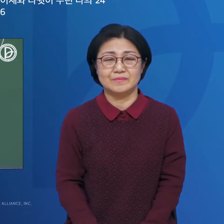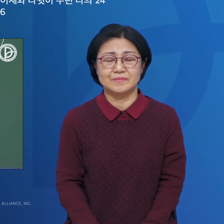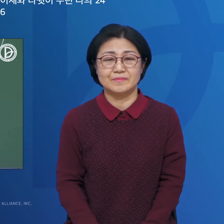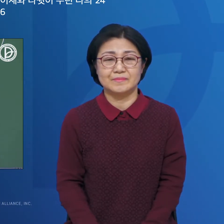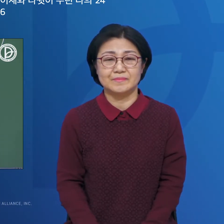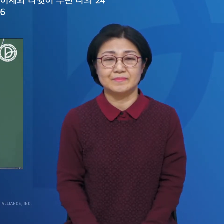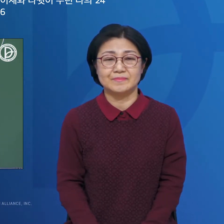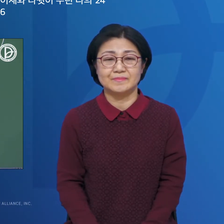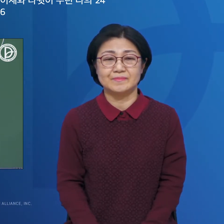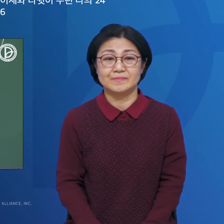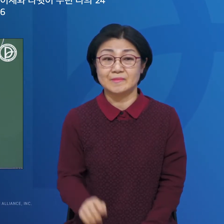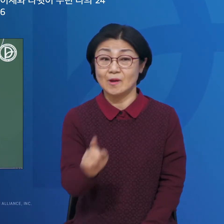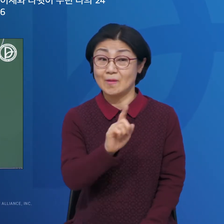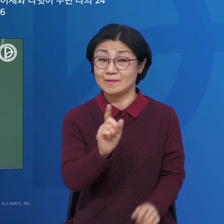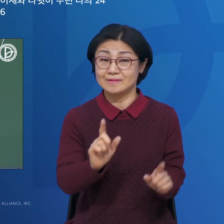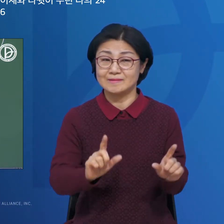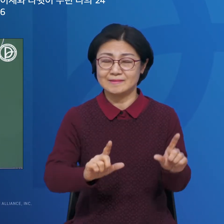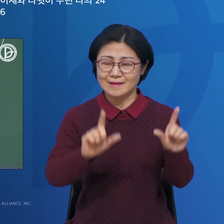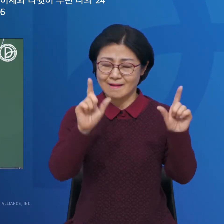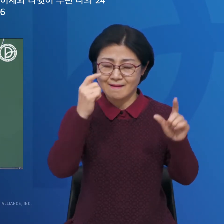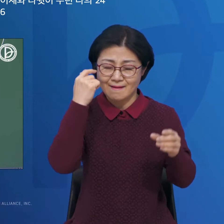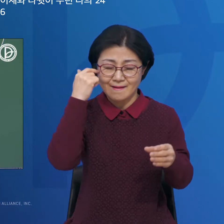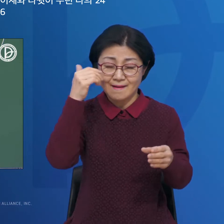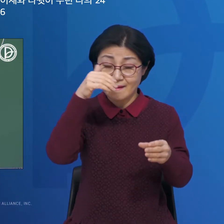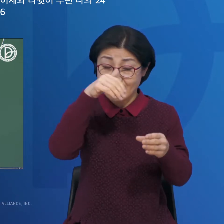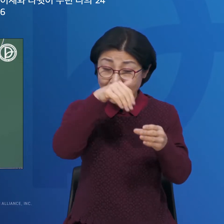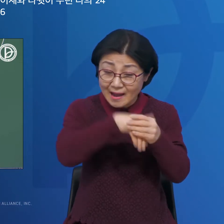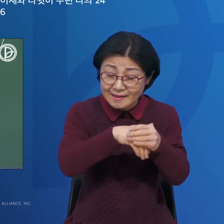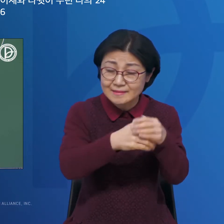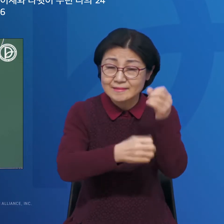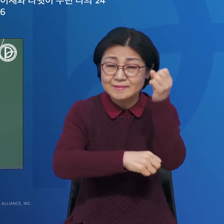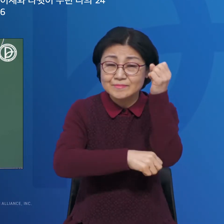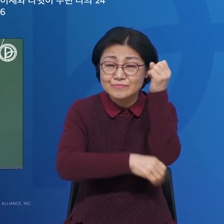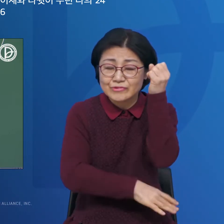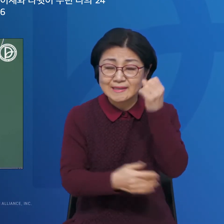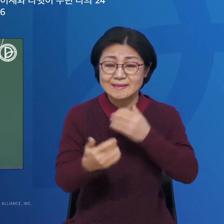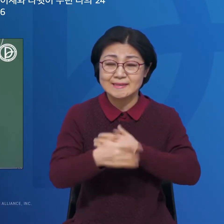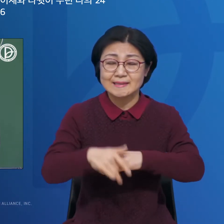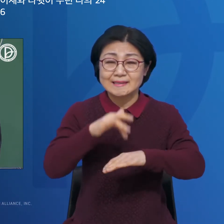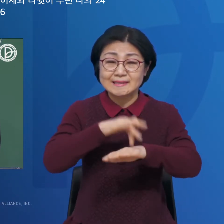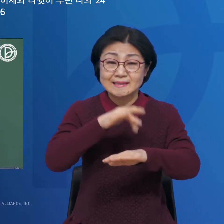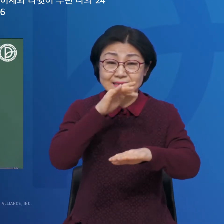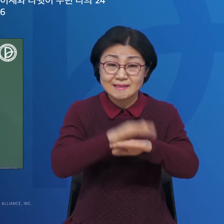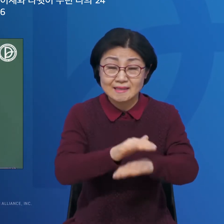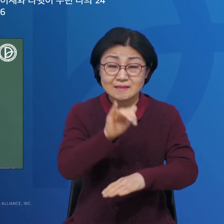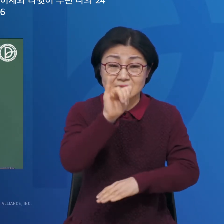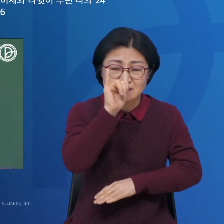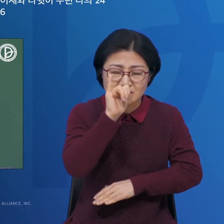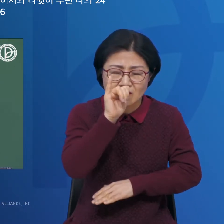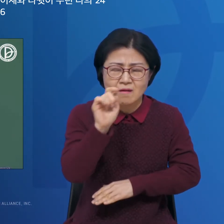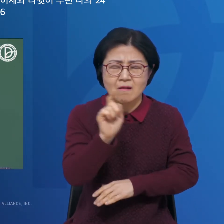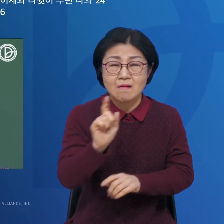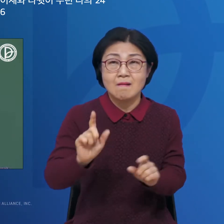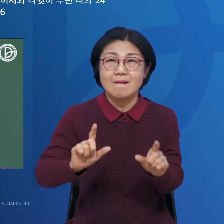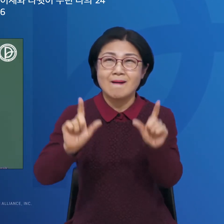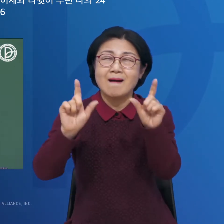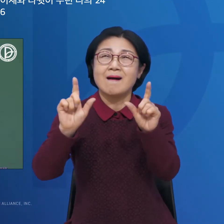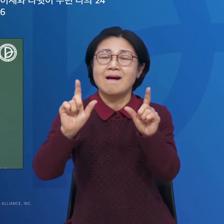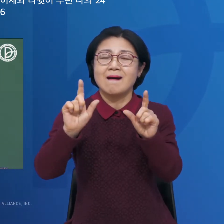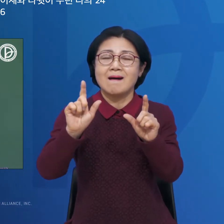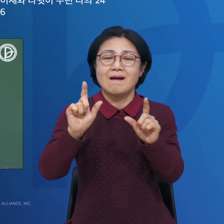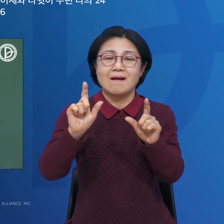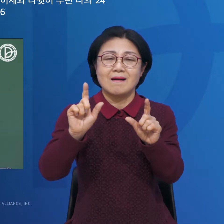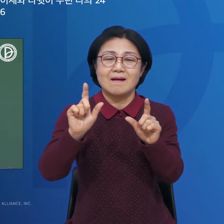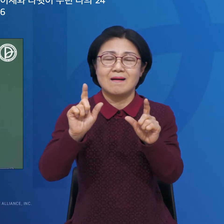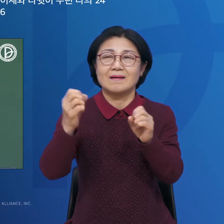각인불이 체질되어지면은 여러분에게는 드디어 응답이 막 밀려오기 시작하는 거죠. And when you can have this imprinted, rooted, and become your natures, we see